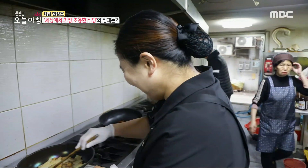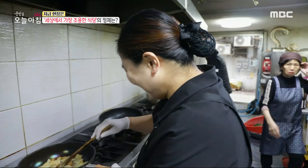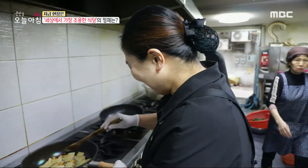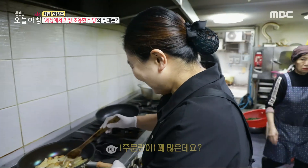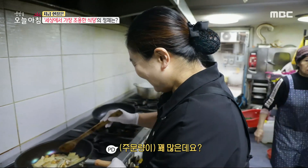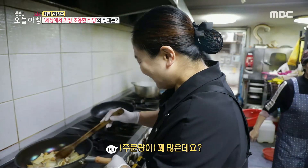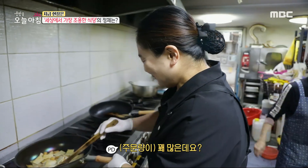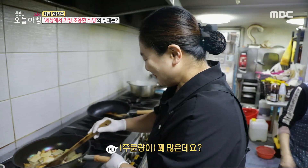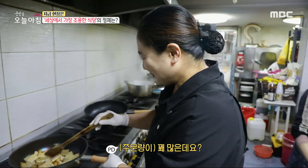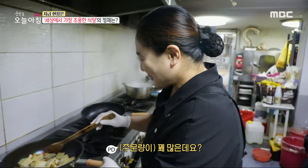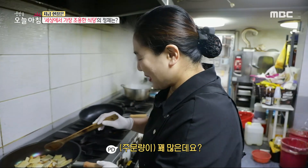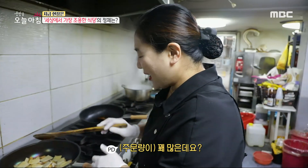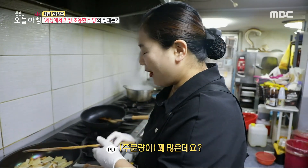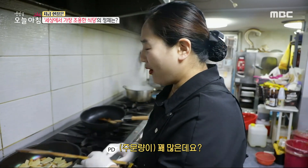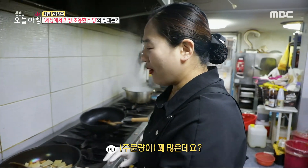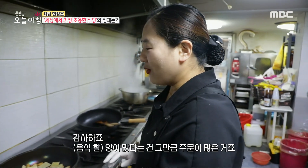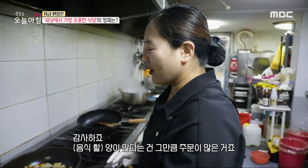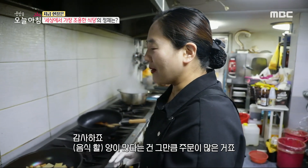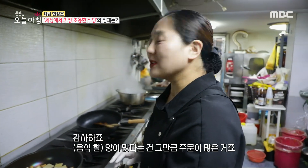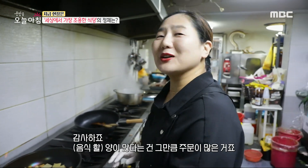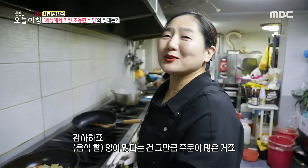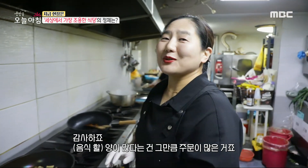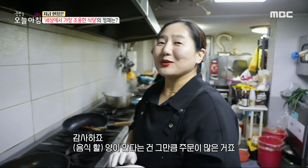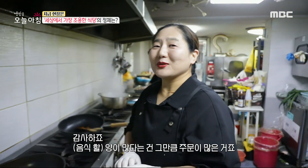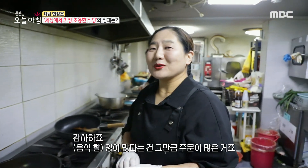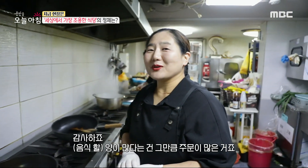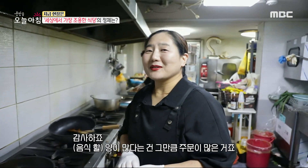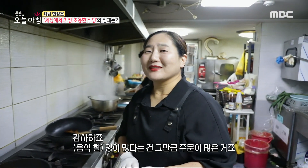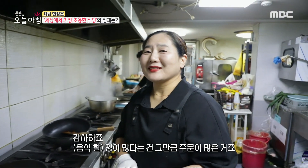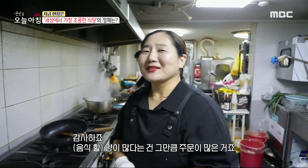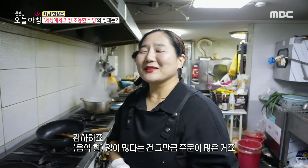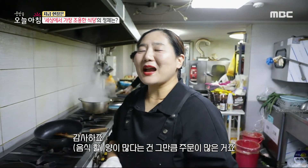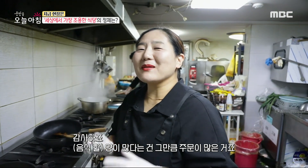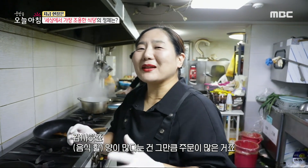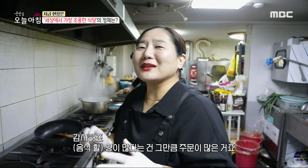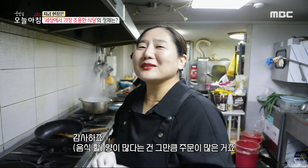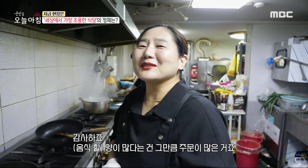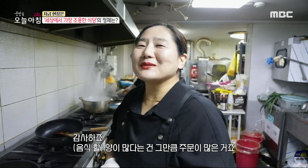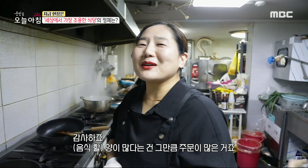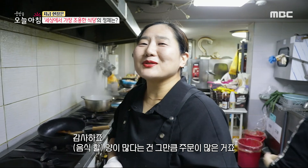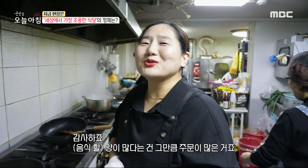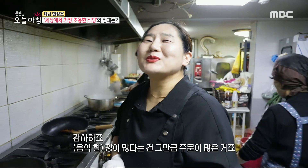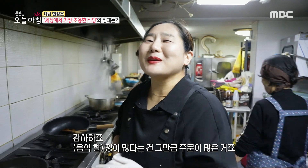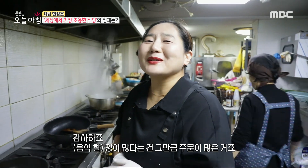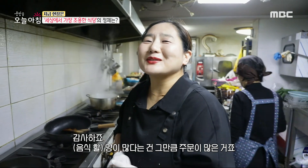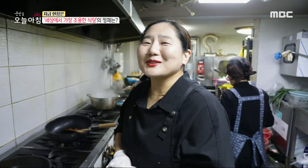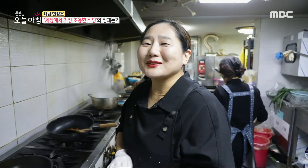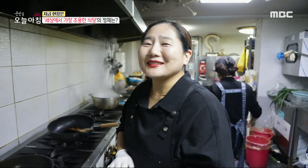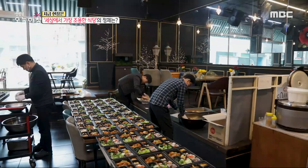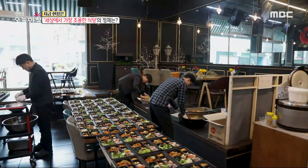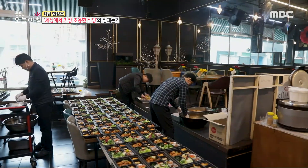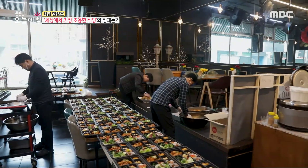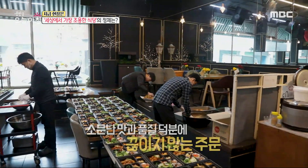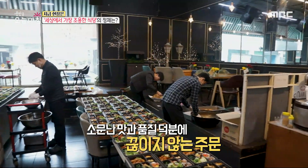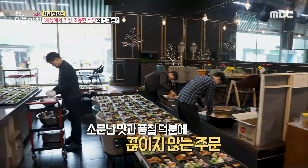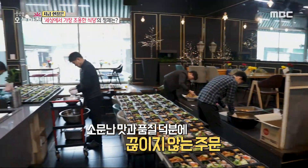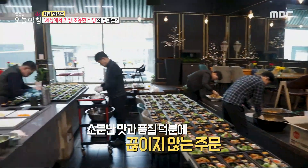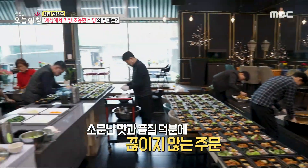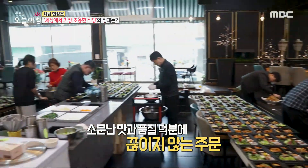꽤 양이 많은데요? 감사하죠. 네. 양이 많다는 건 그만큼 주문 많은 거죠. 와,